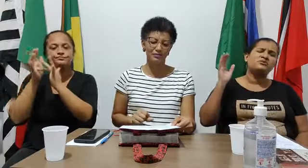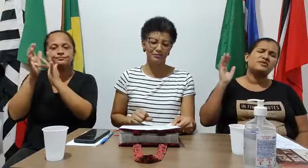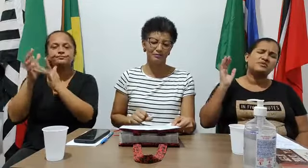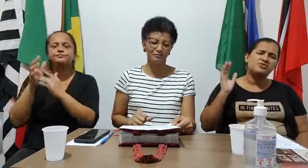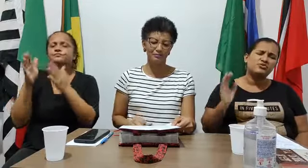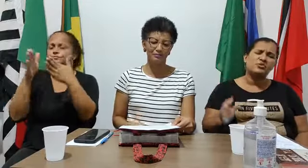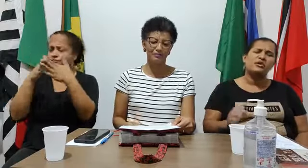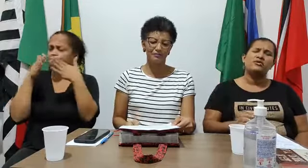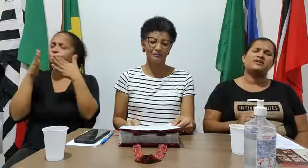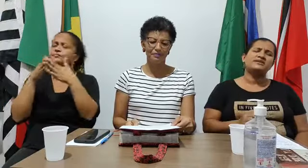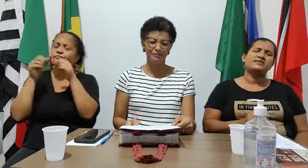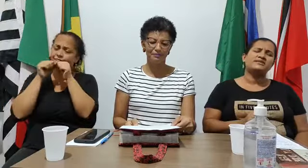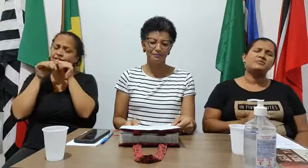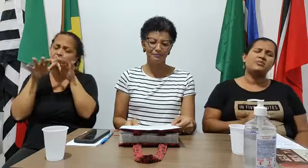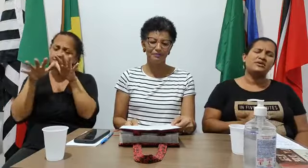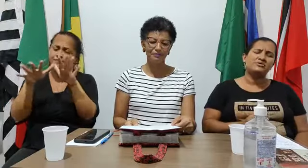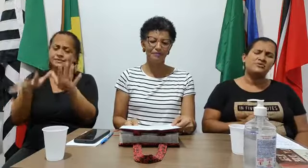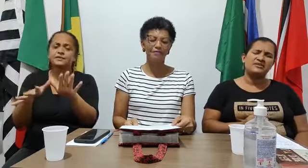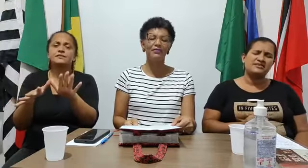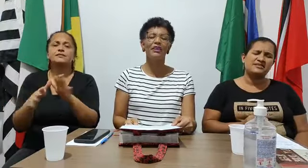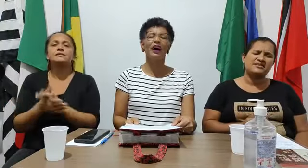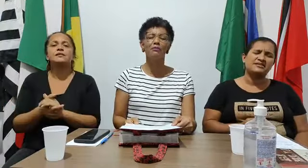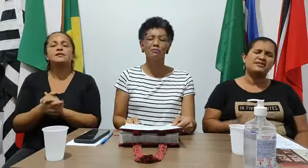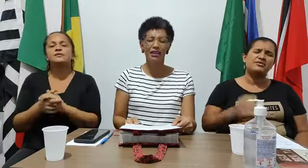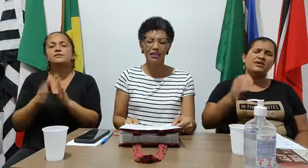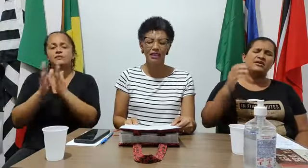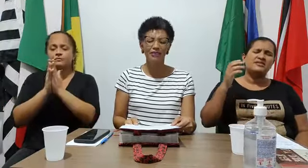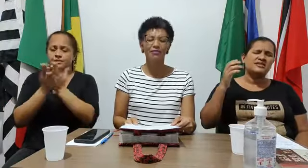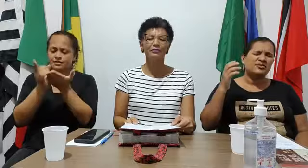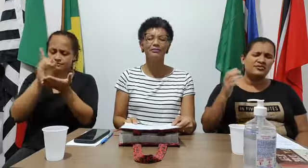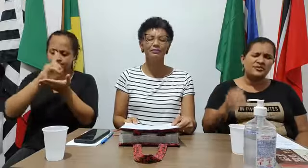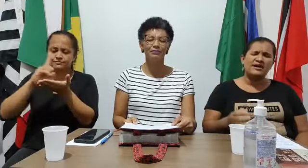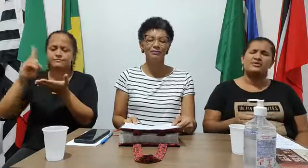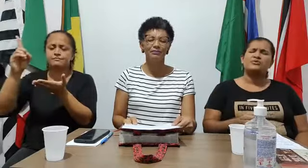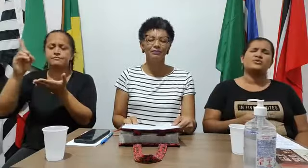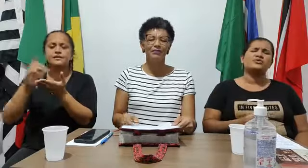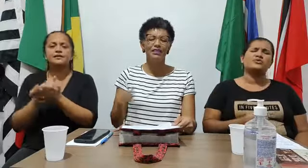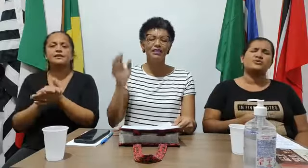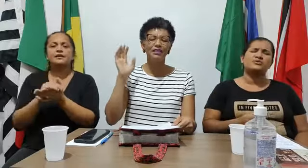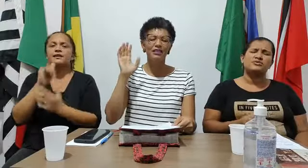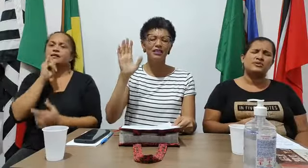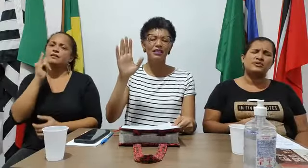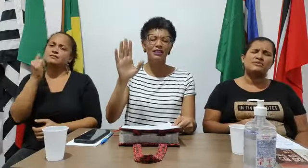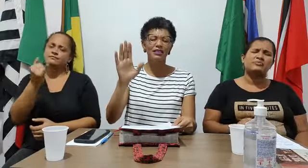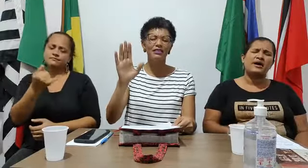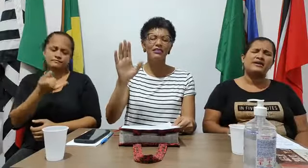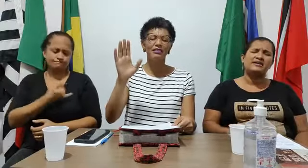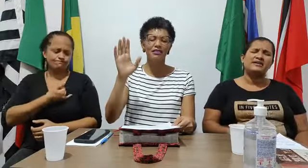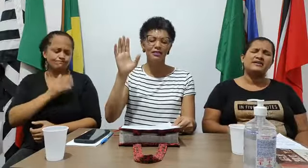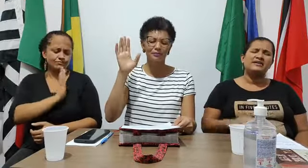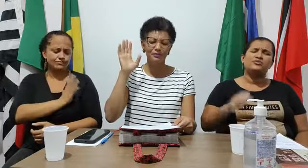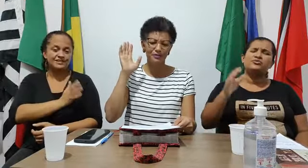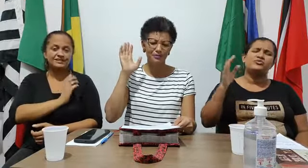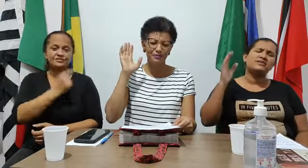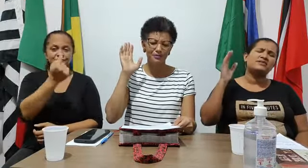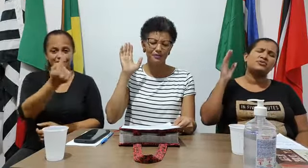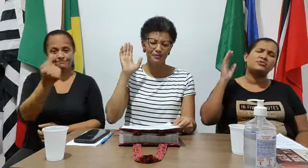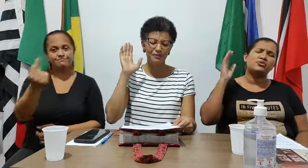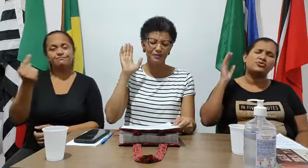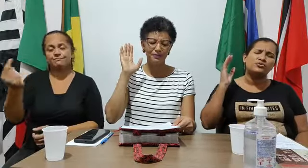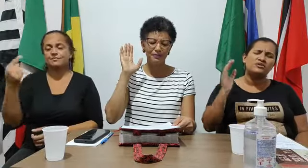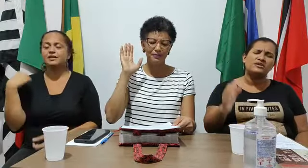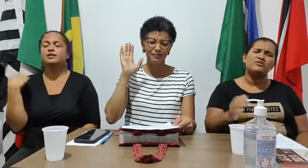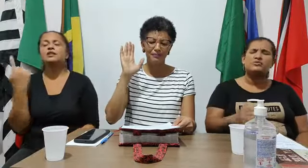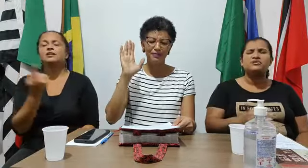te pedimos, abençoa agora esse momento de ministração. Amém. Senhor, fala aos nossos corações, Sim. Pai, e que todos nós